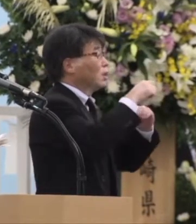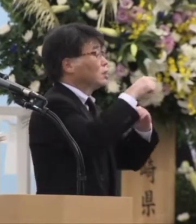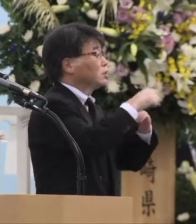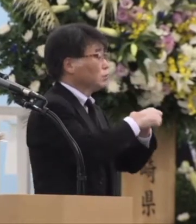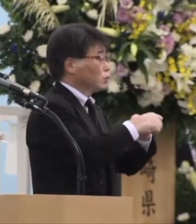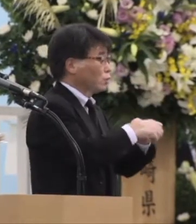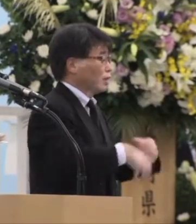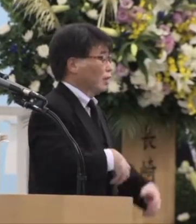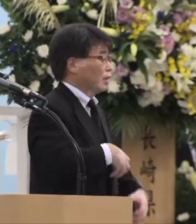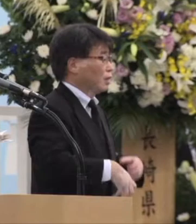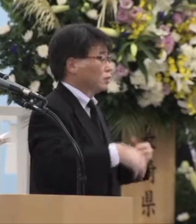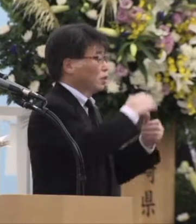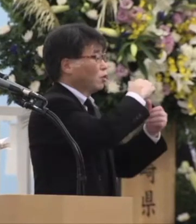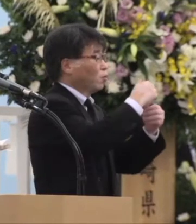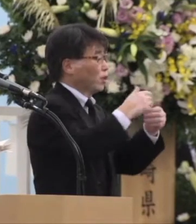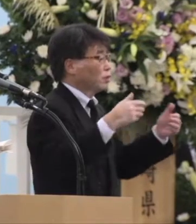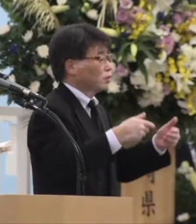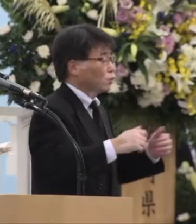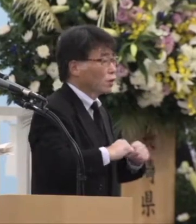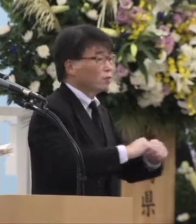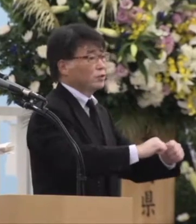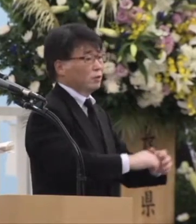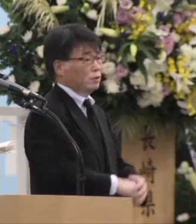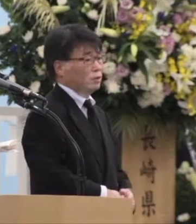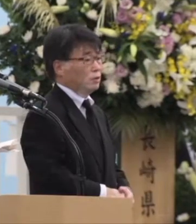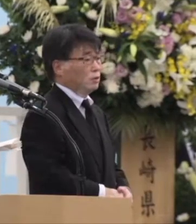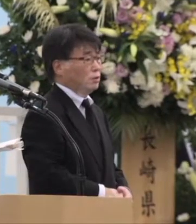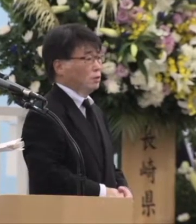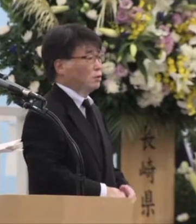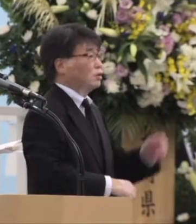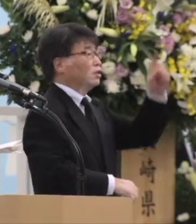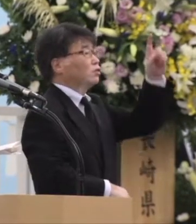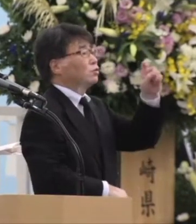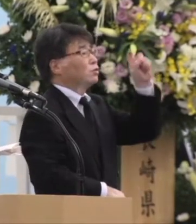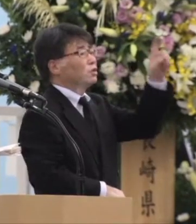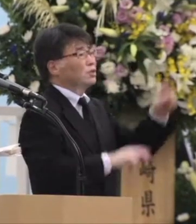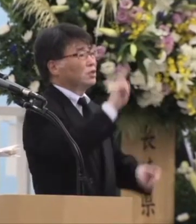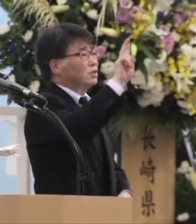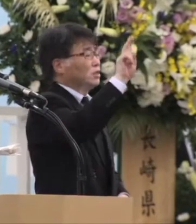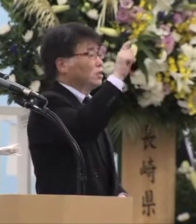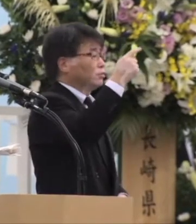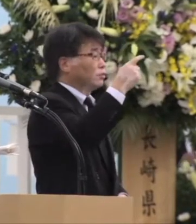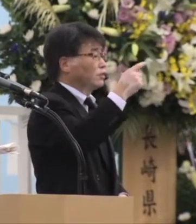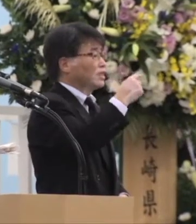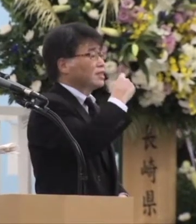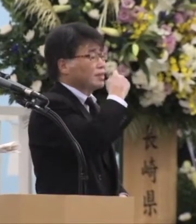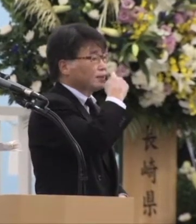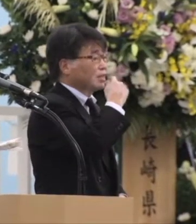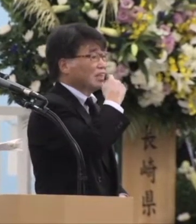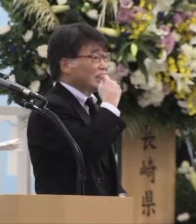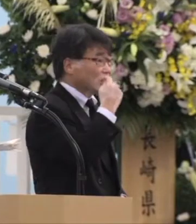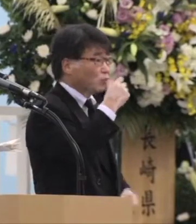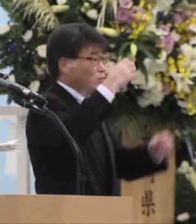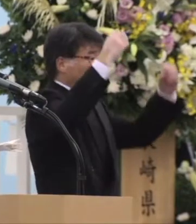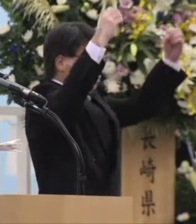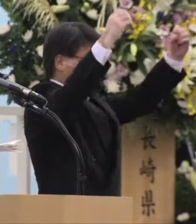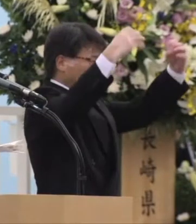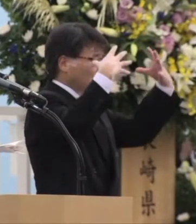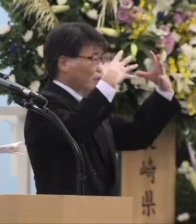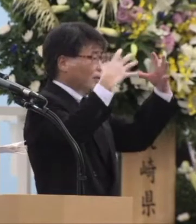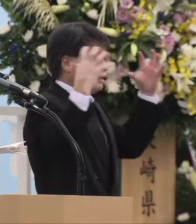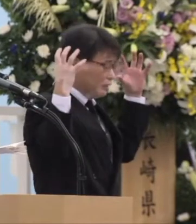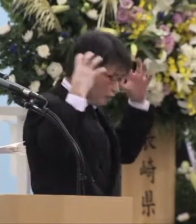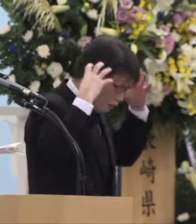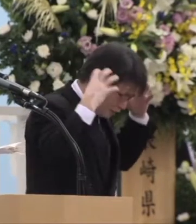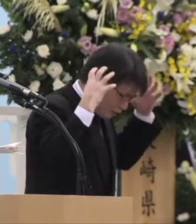徒動員されていました。11時2分、白い閃光と爆発音